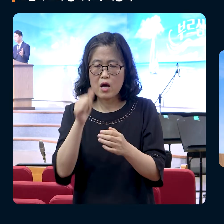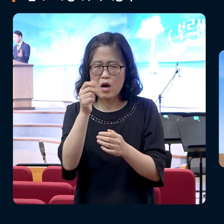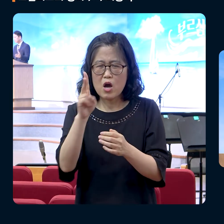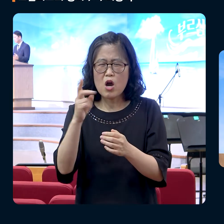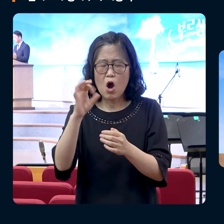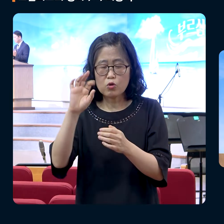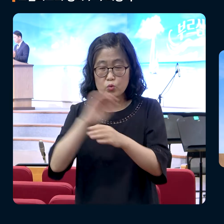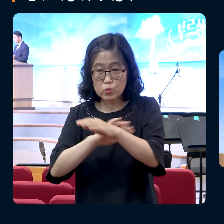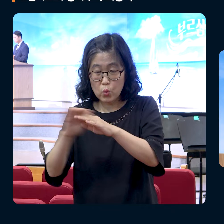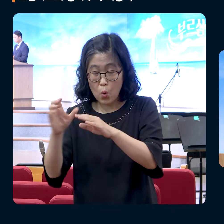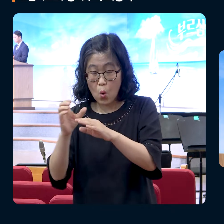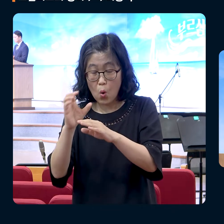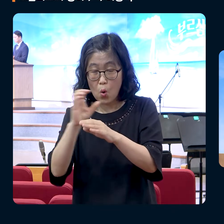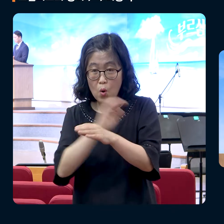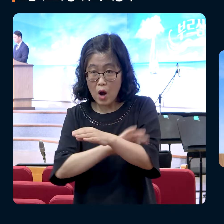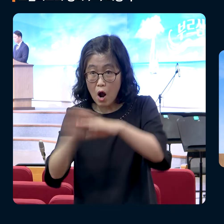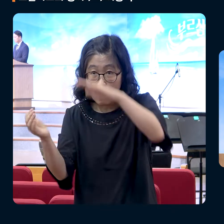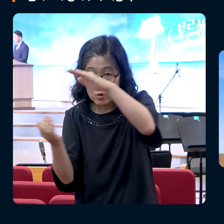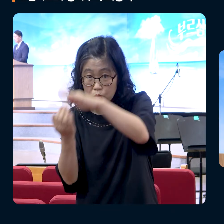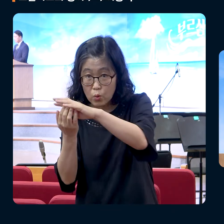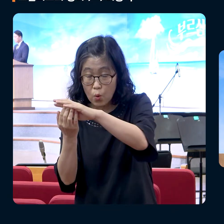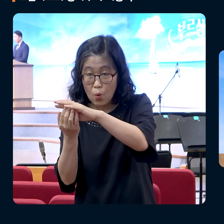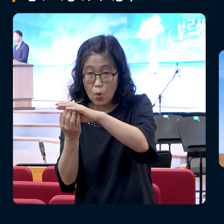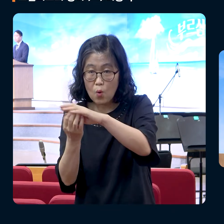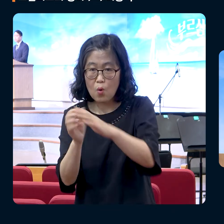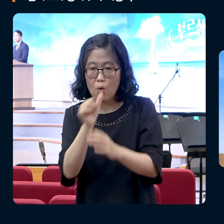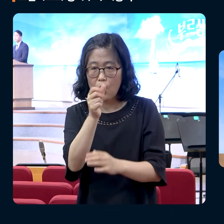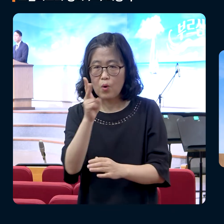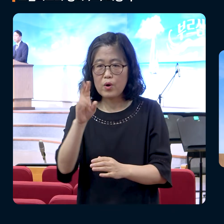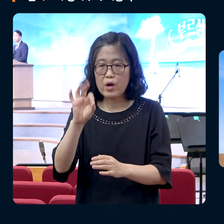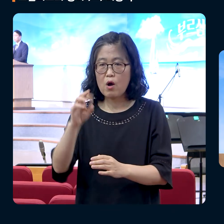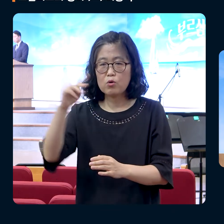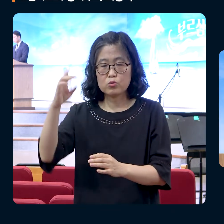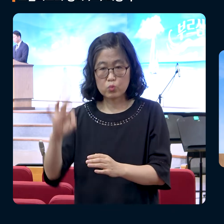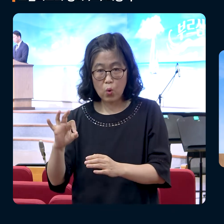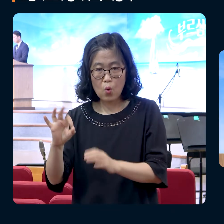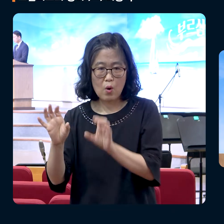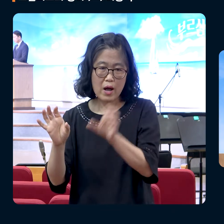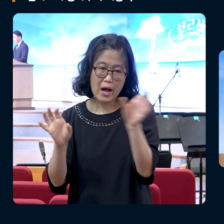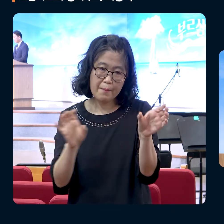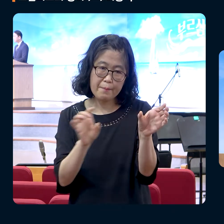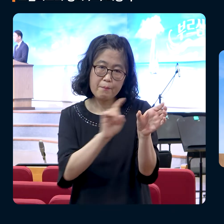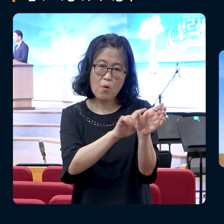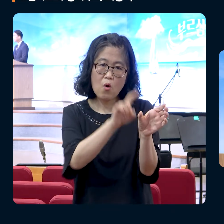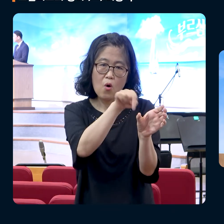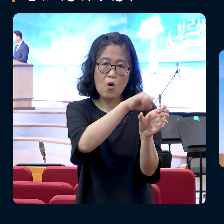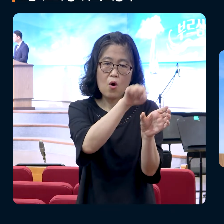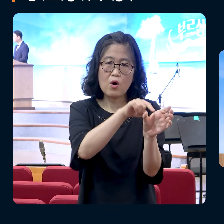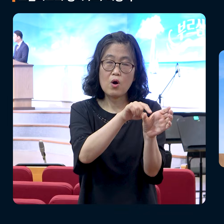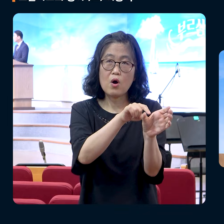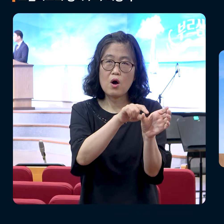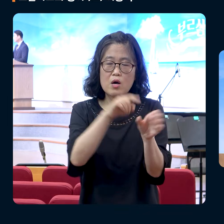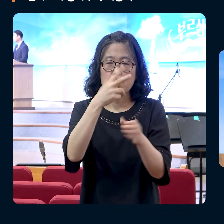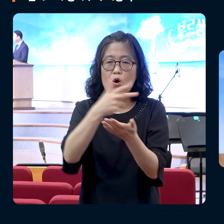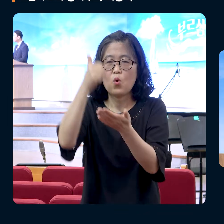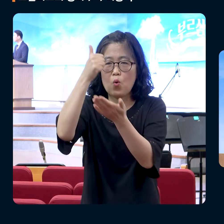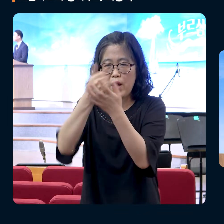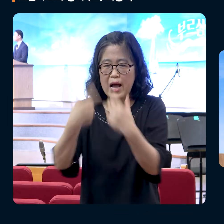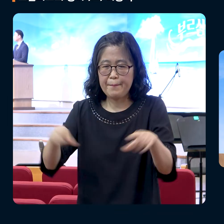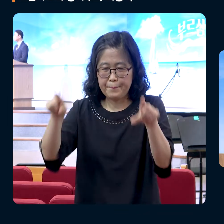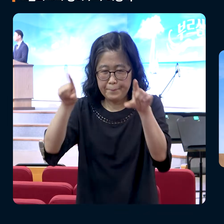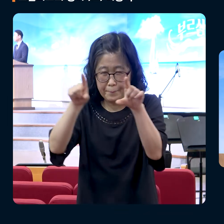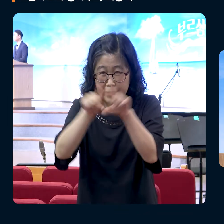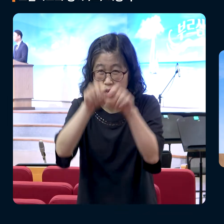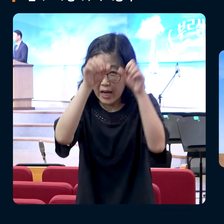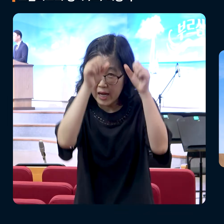수식어가 하나 있는데, 그것이 무엇이냐면 바로 여호와께서 요셉과 함께 하심으로 그의